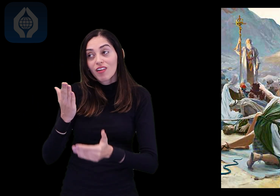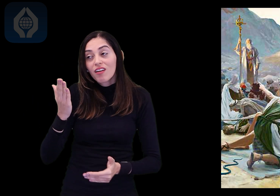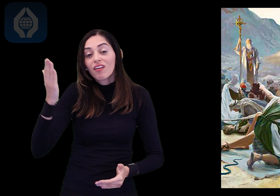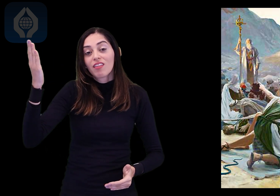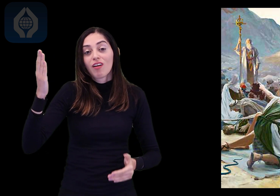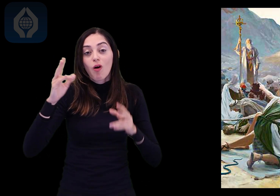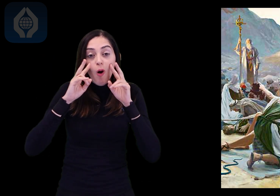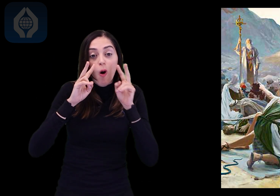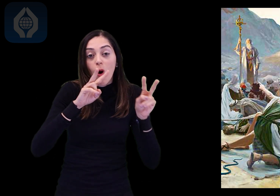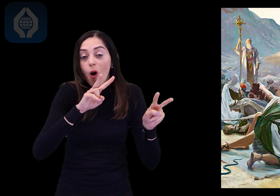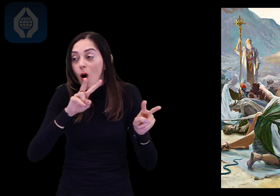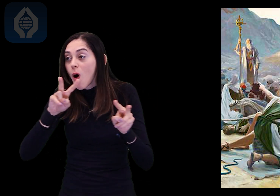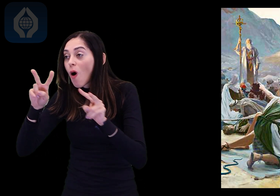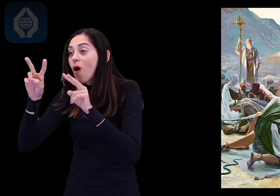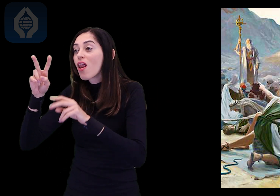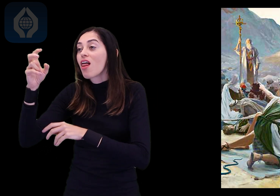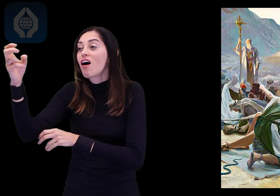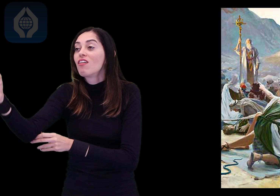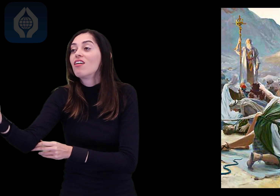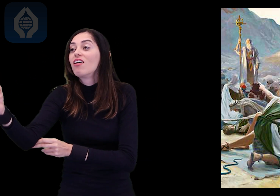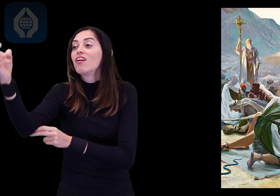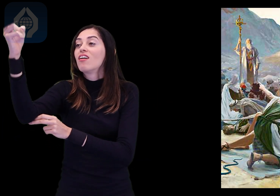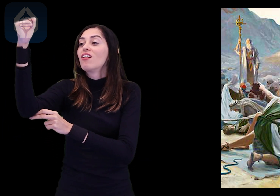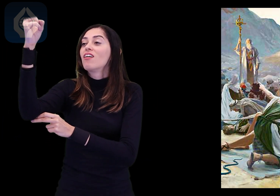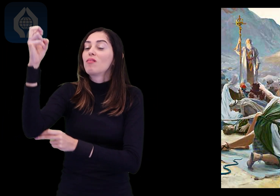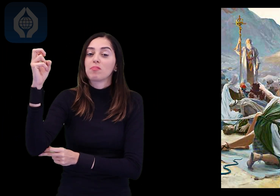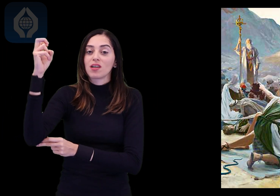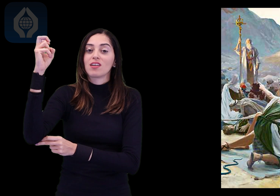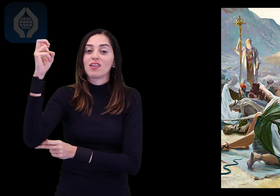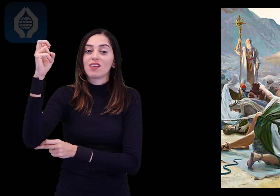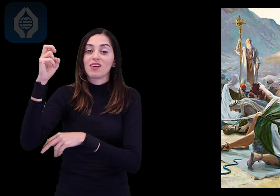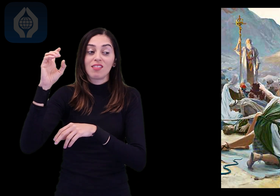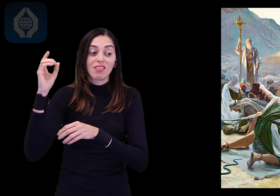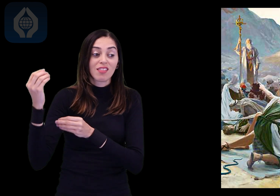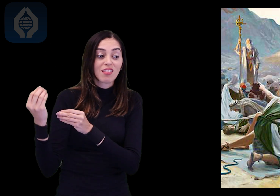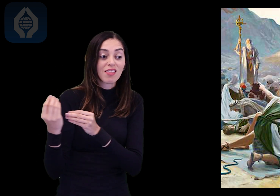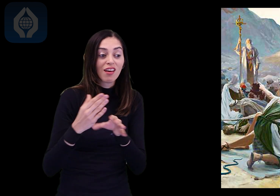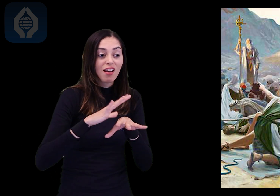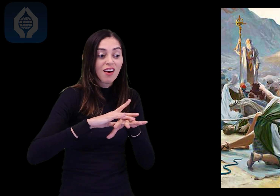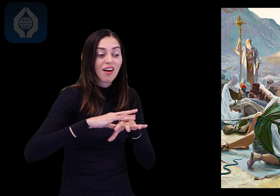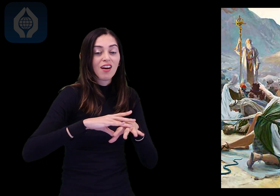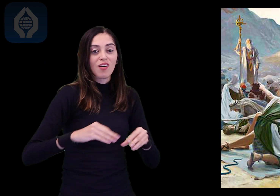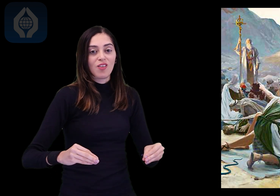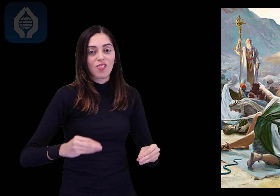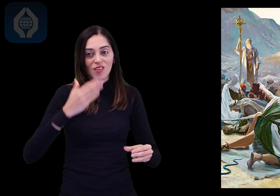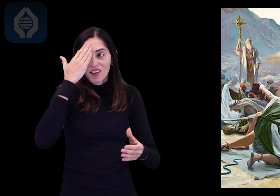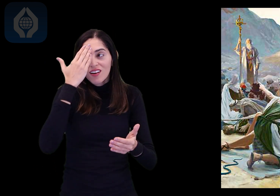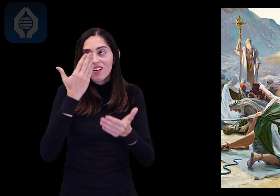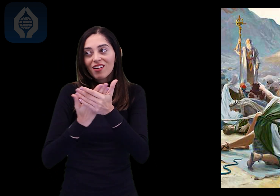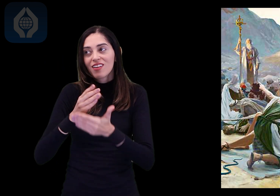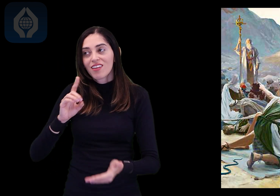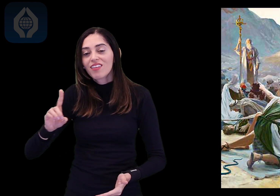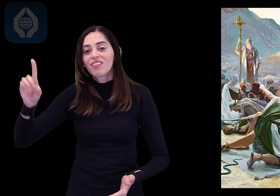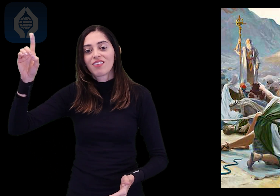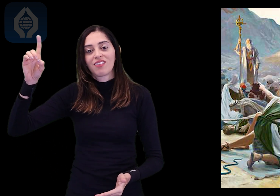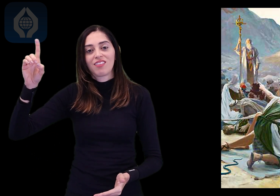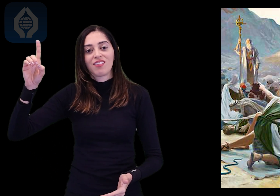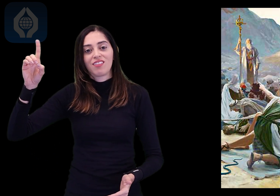que demonstraram sua confiança em Deus, olhando para a serpente pendurada na haste. O Senhor curou porque creram